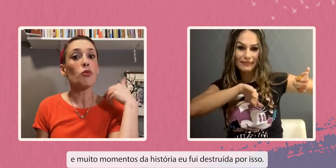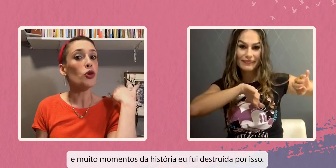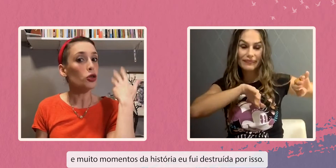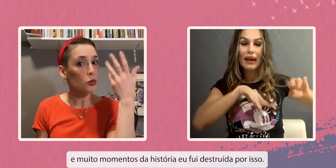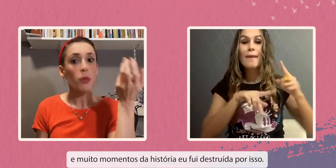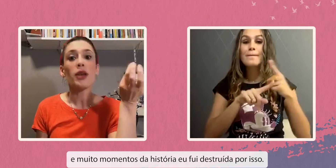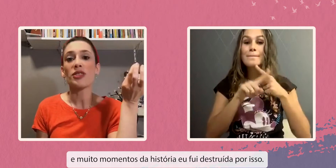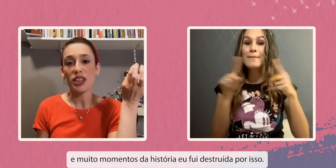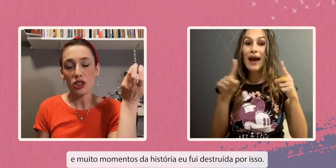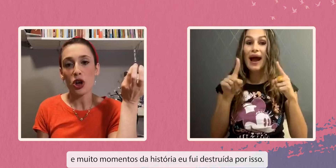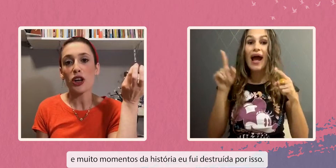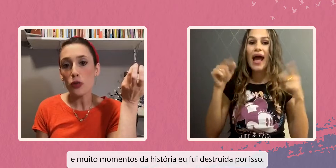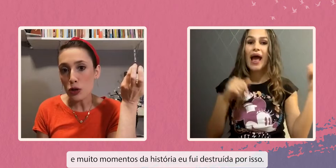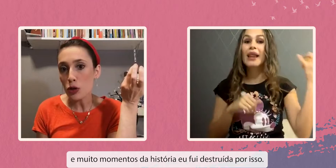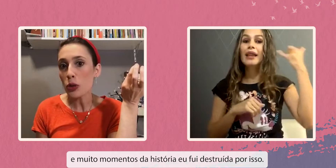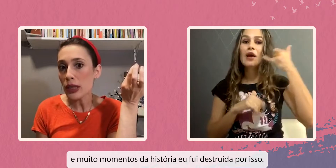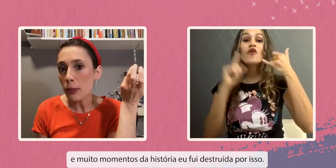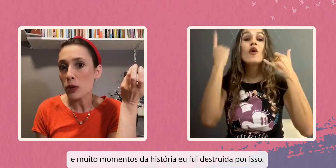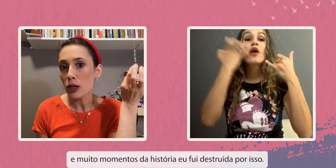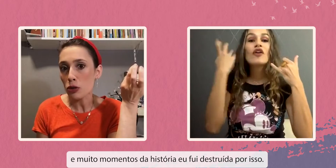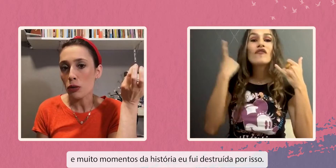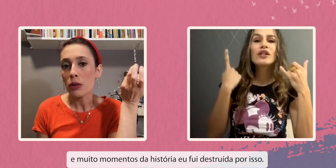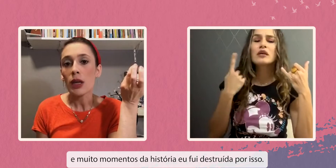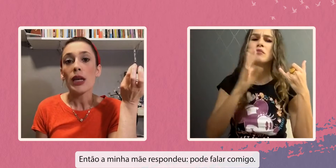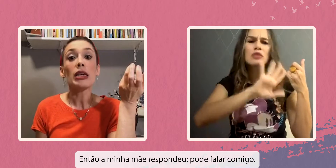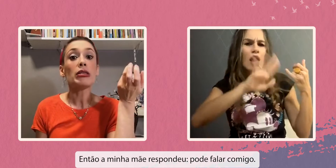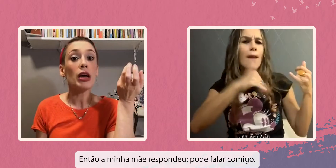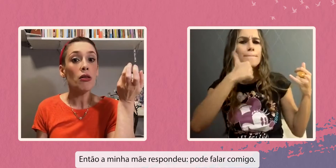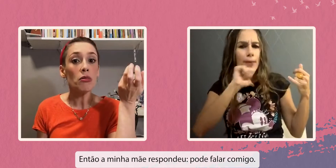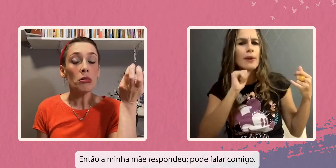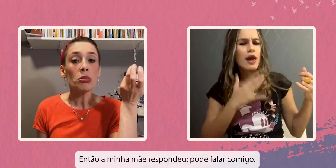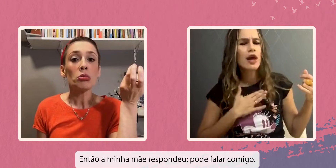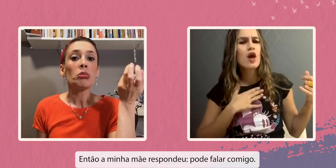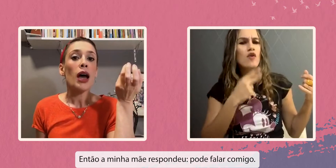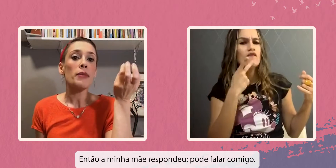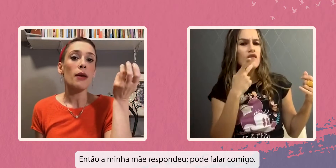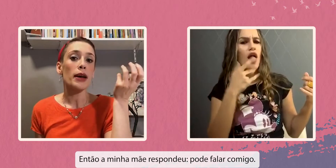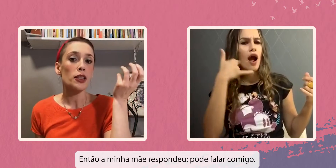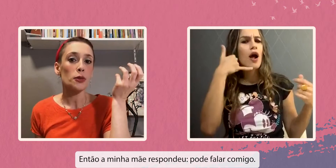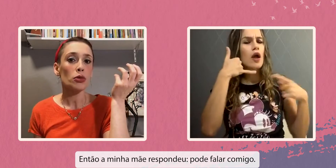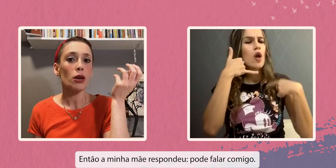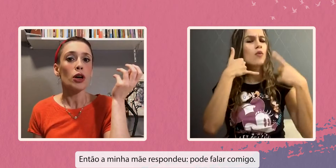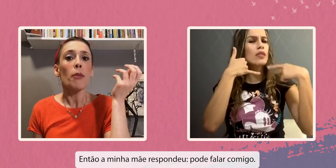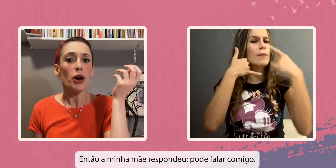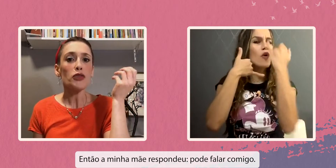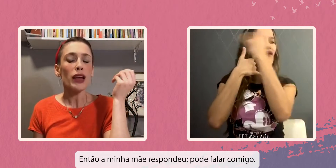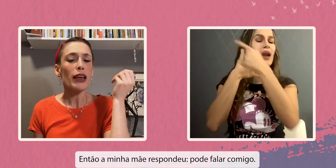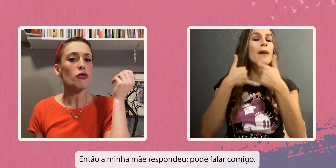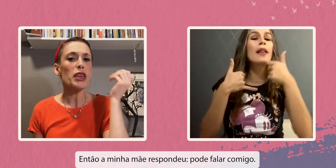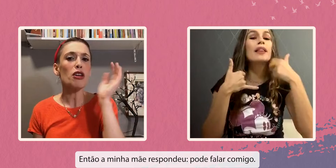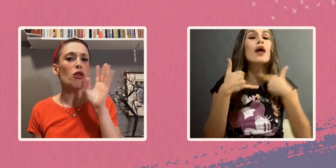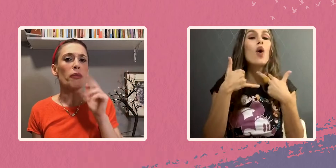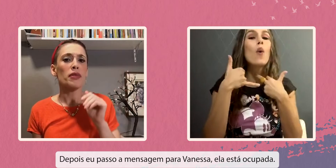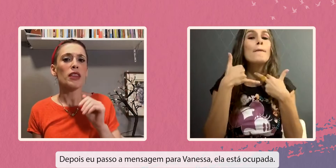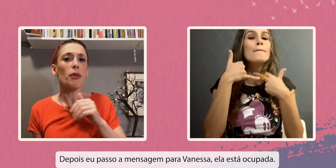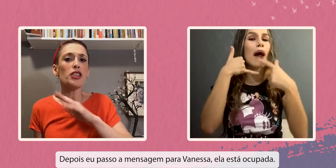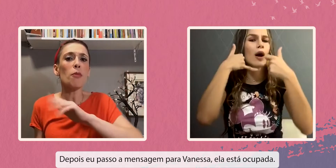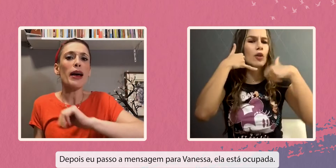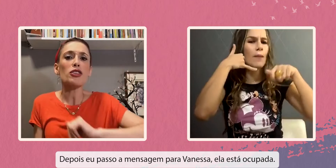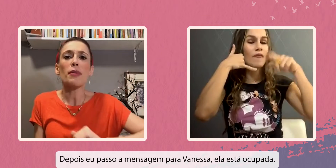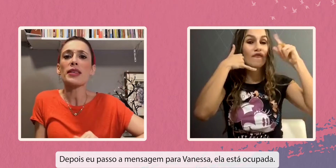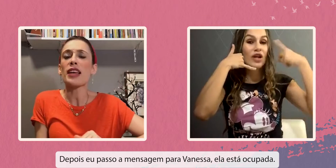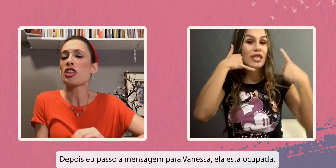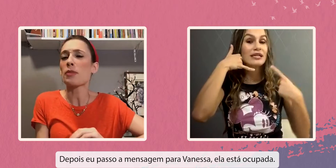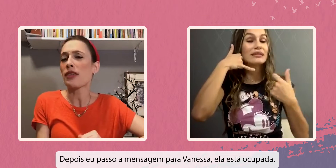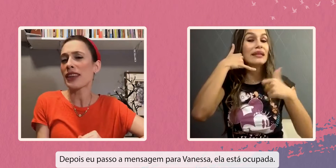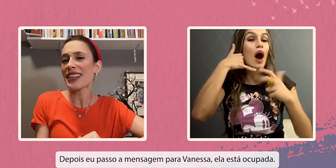né? E muitos momentos da história eu fui excluída por isso. Então, a minha mãe respondeu, pode falar comigo. Depois eu